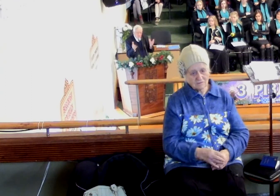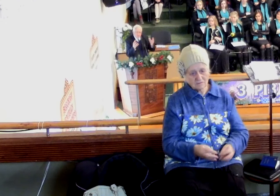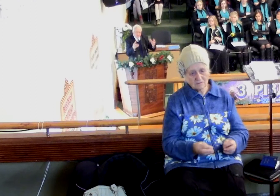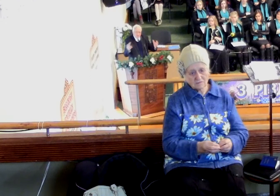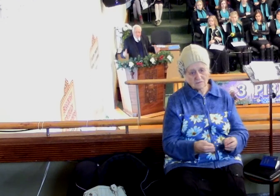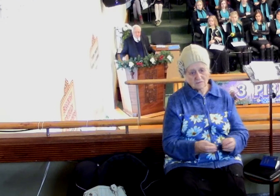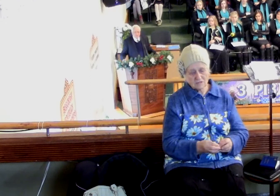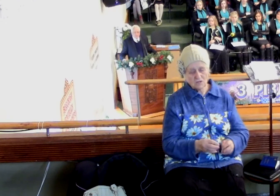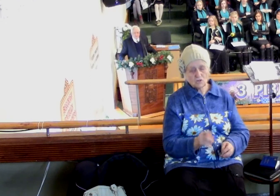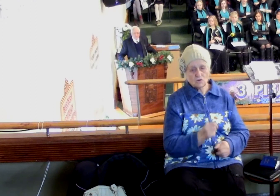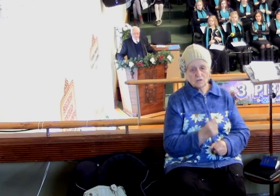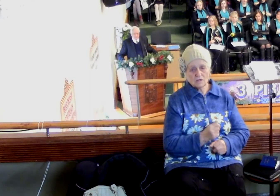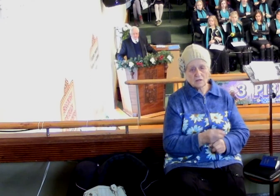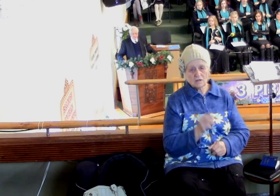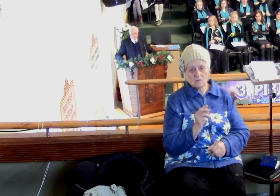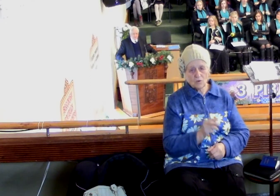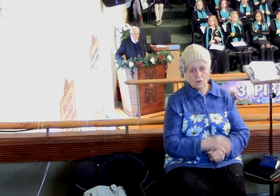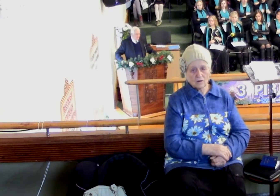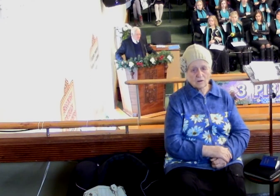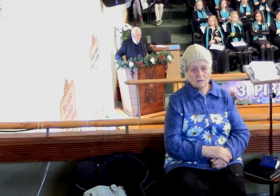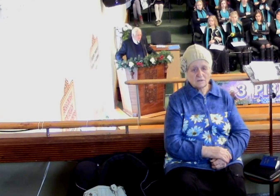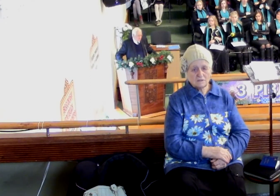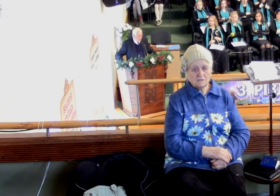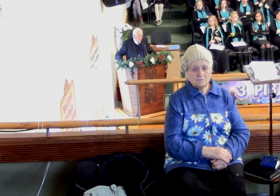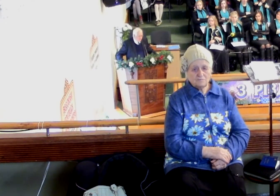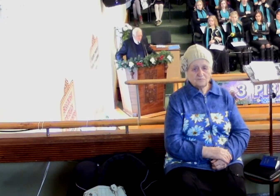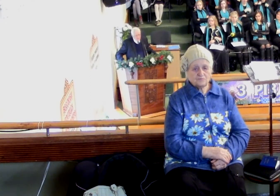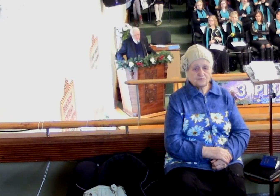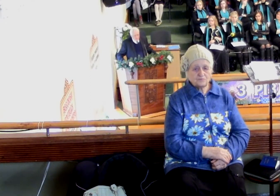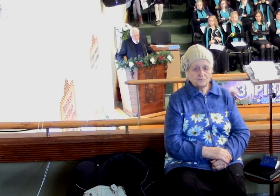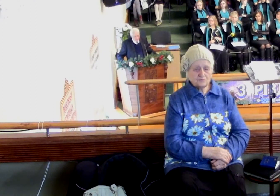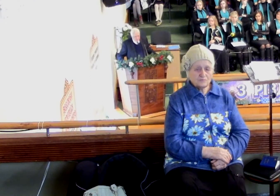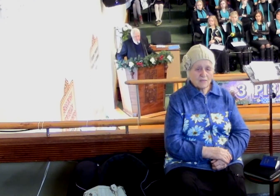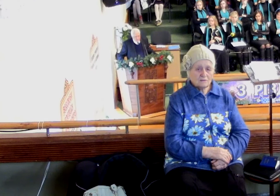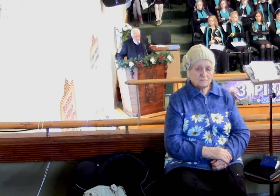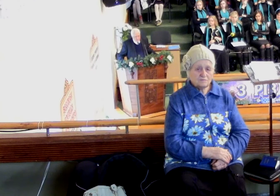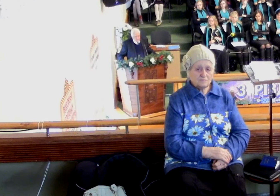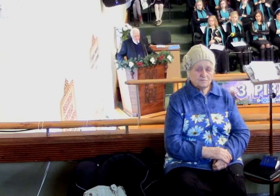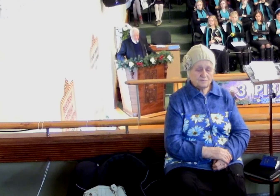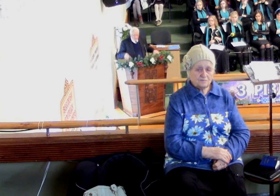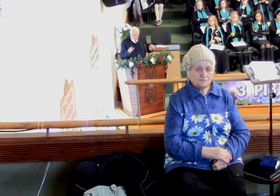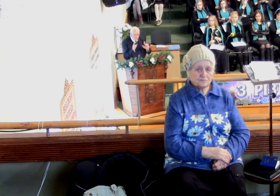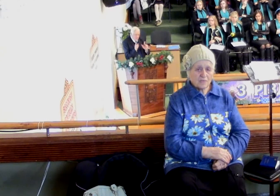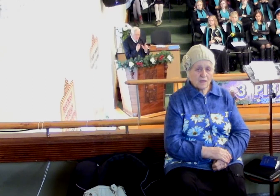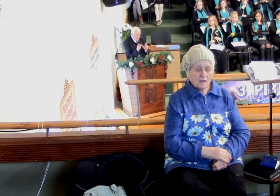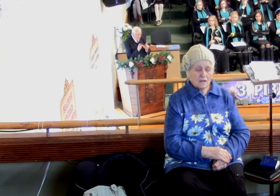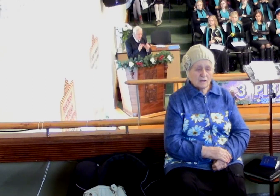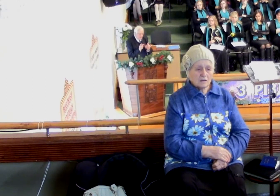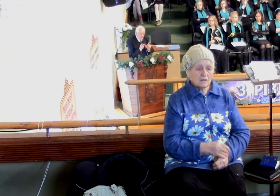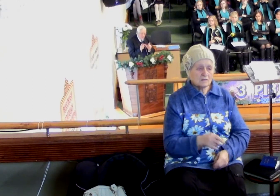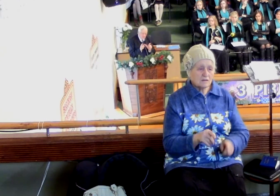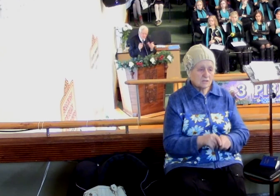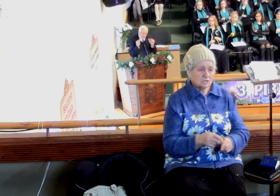3.14. То, что делает Бог, тому нечего прибавить и нечего убавить. Но там